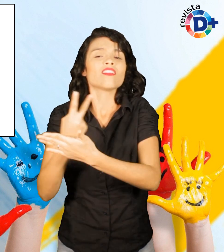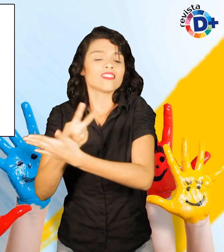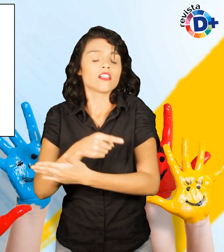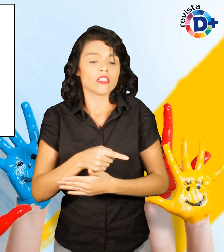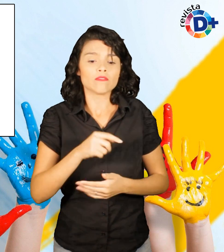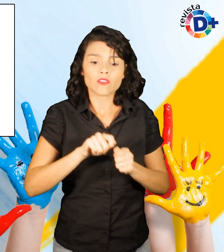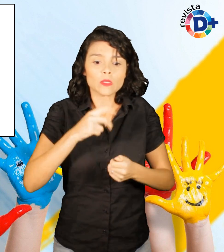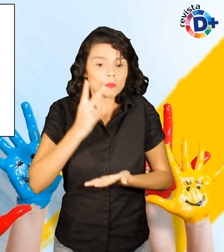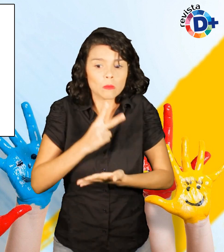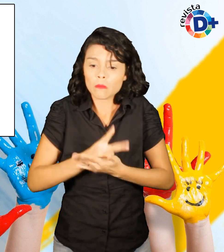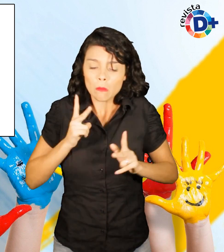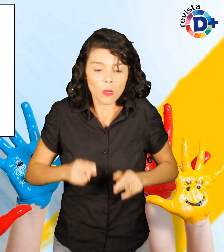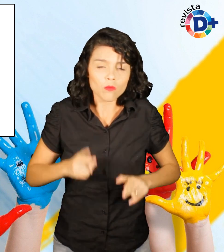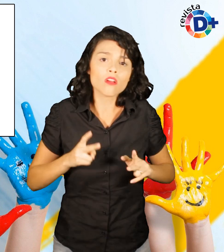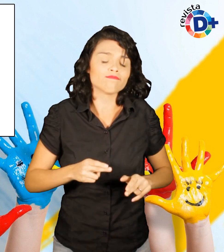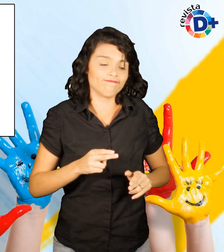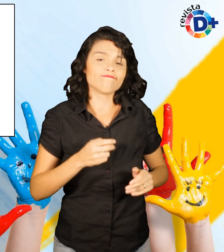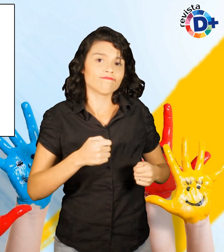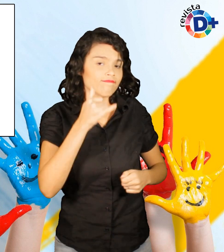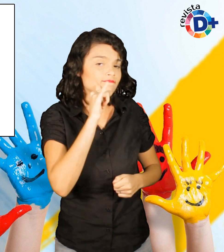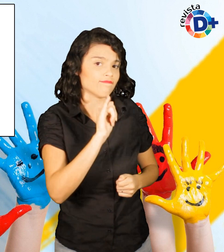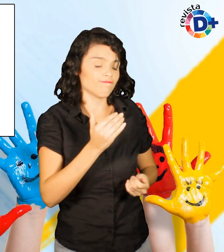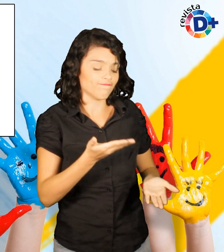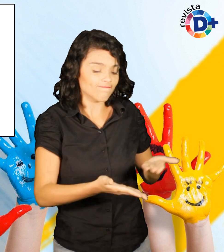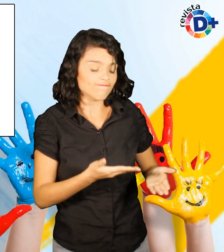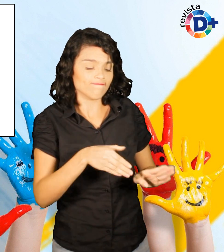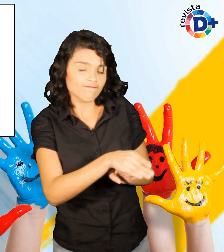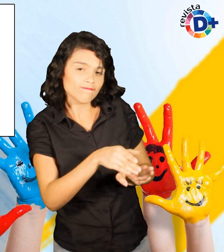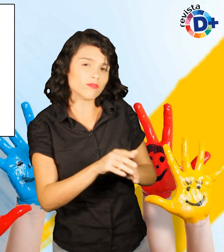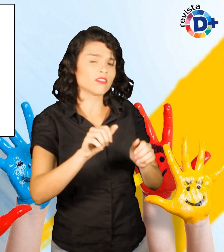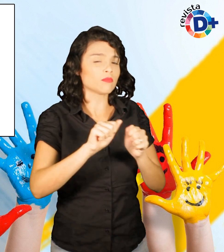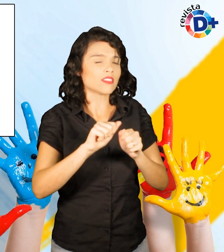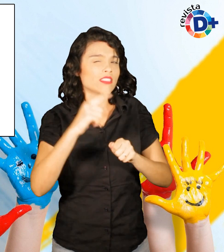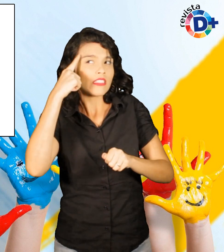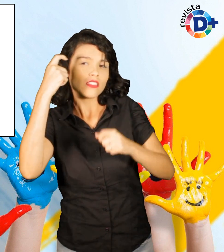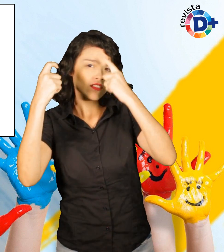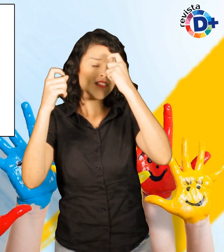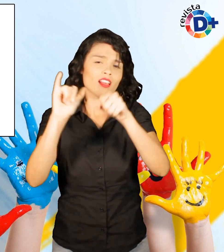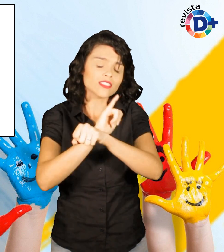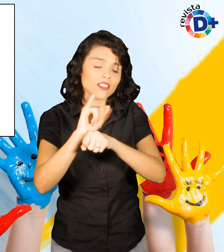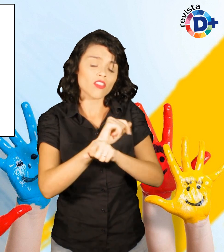estereotipias. Nesses casos, é preciso criar estratégias para a inibição dessas